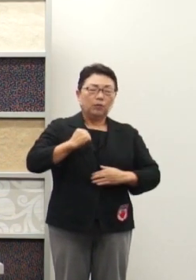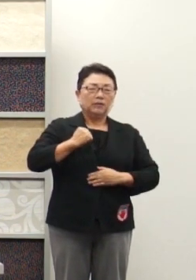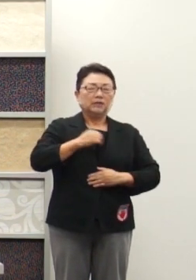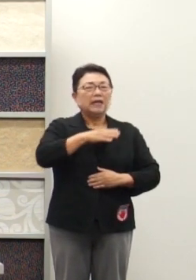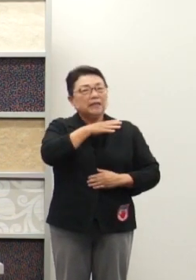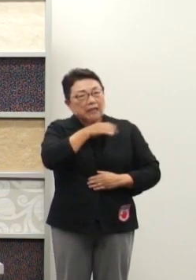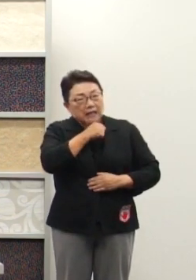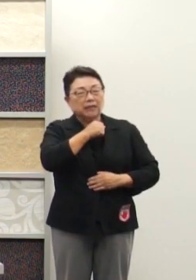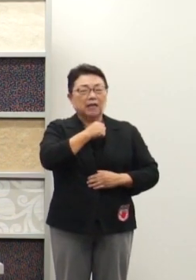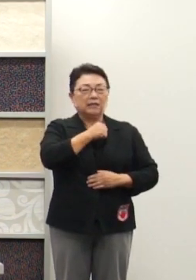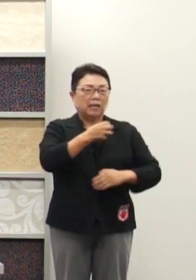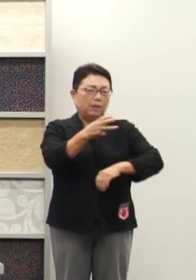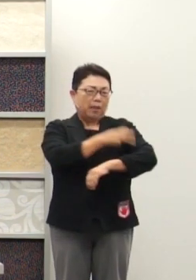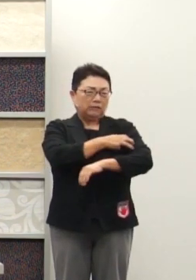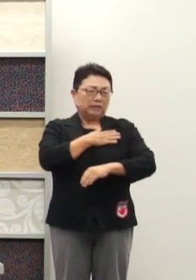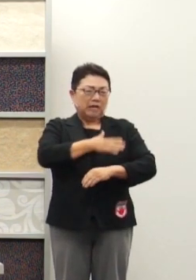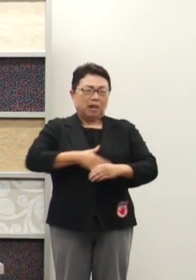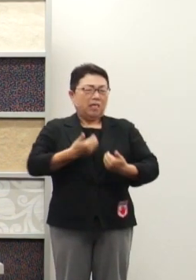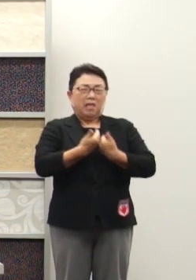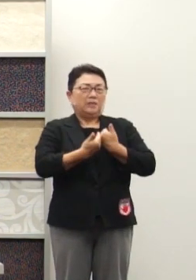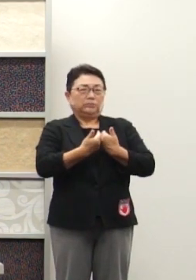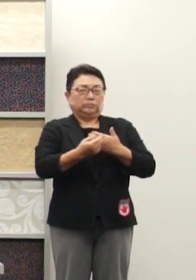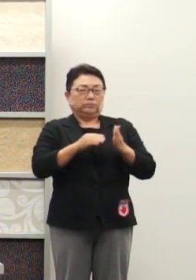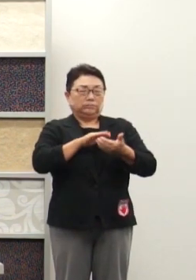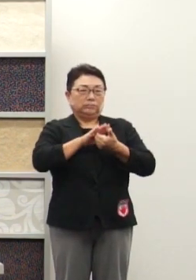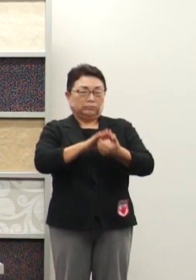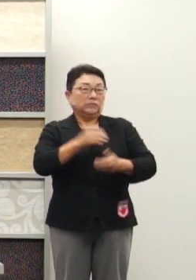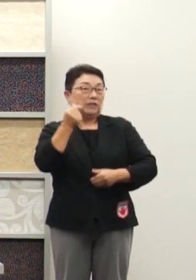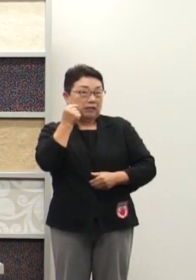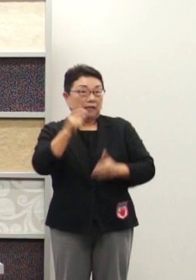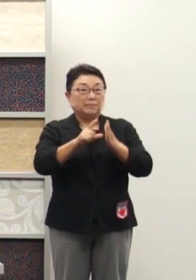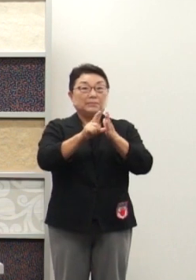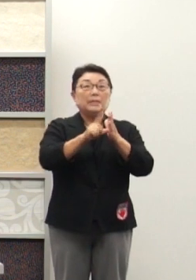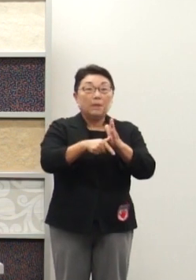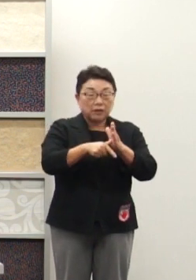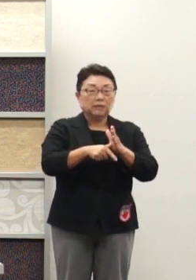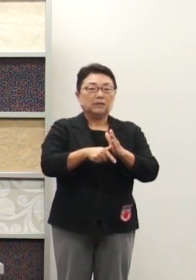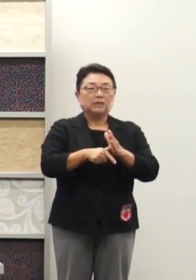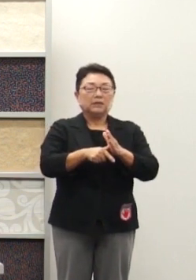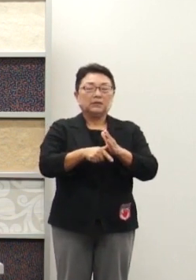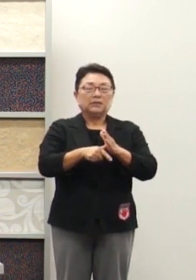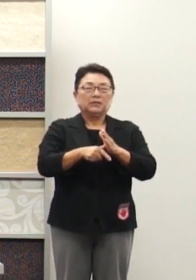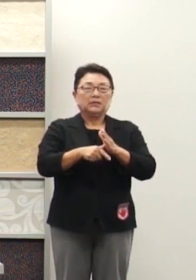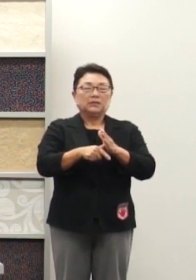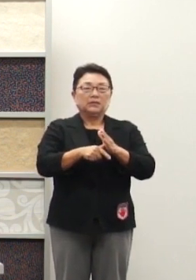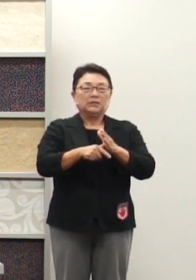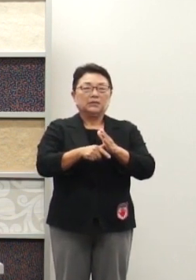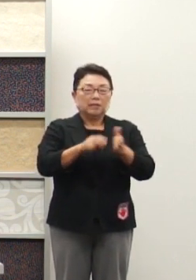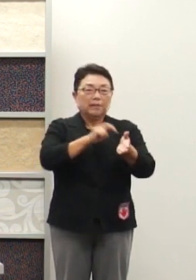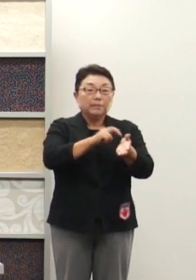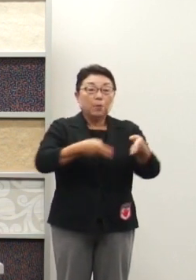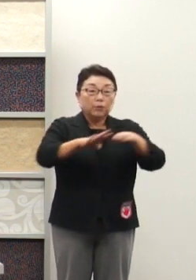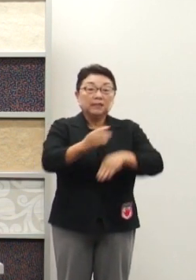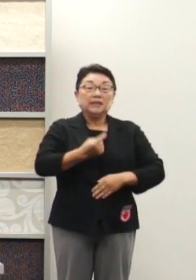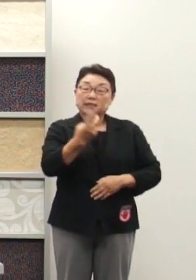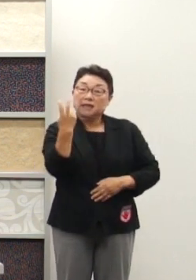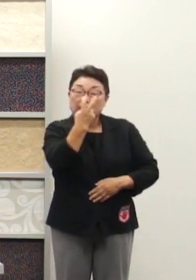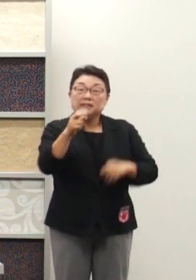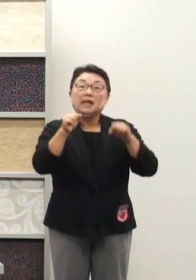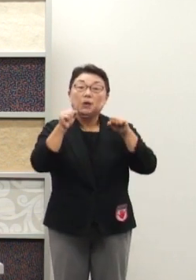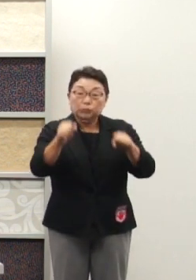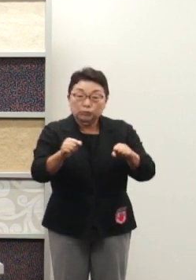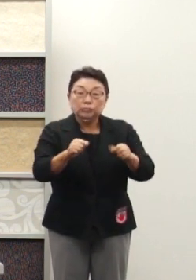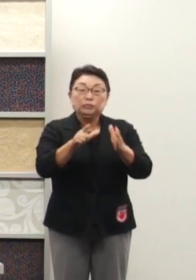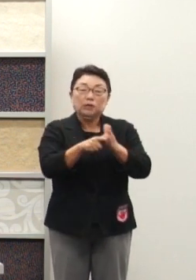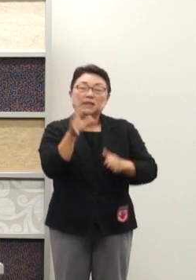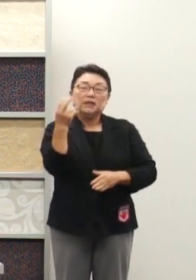年齢によってワクチンを接種できない方がいることから、こうした方々が医療機関で検査を受ける場合にはその費